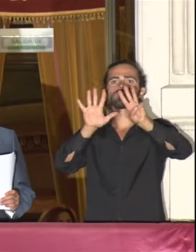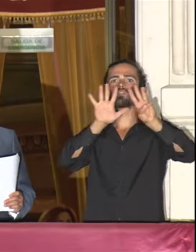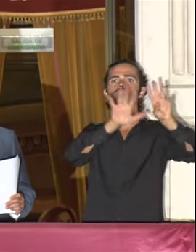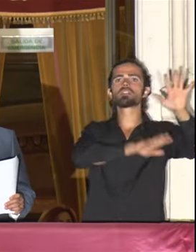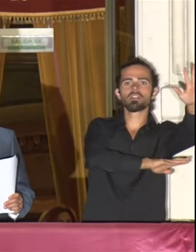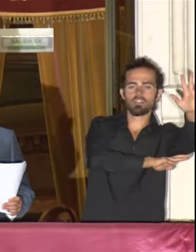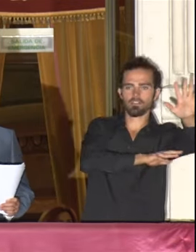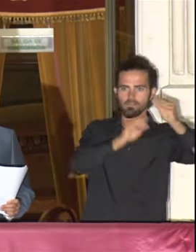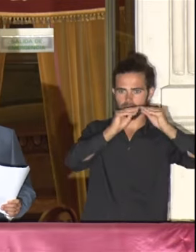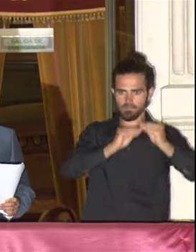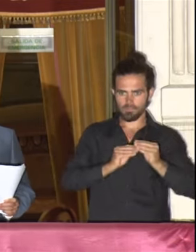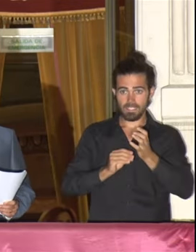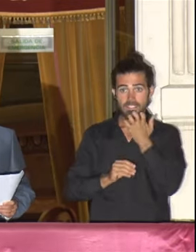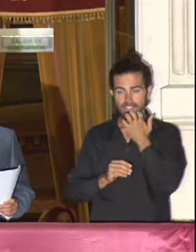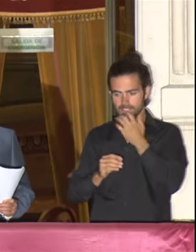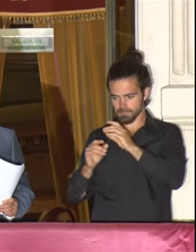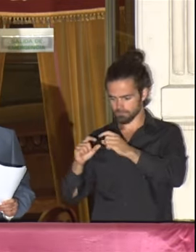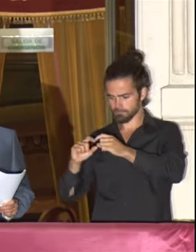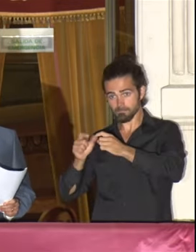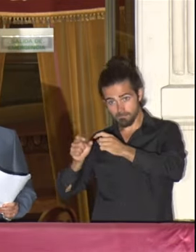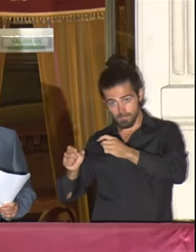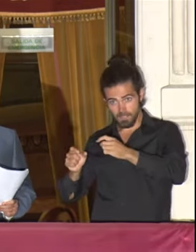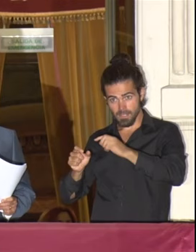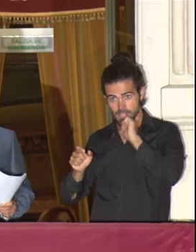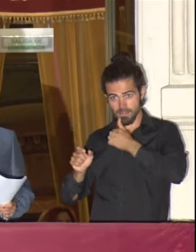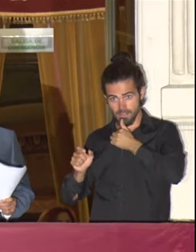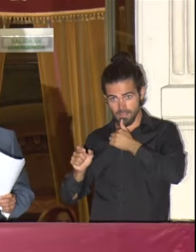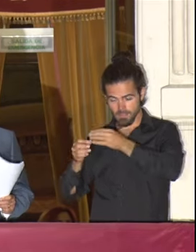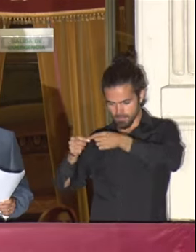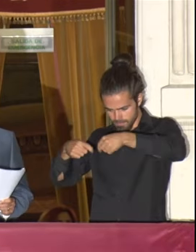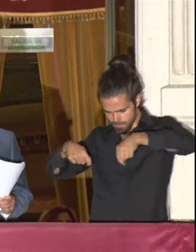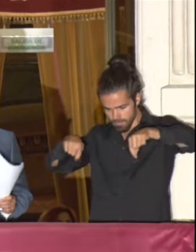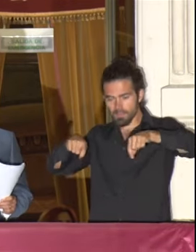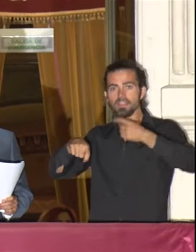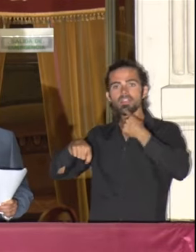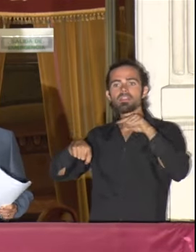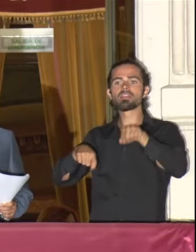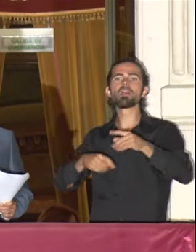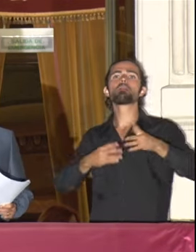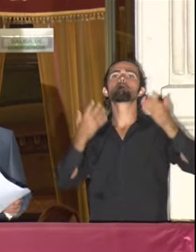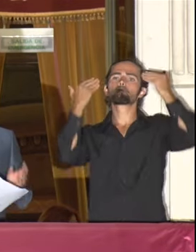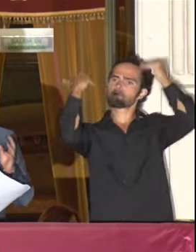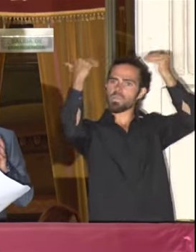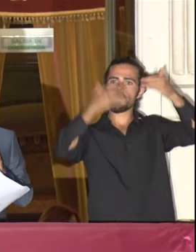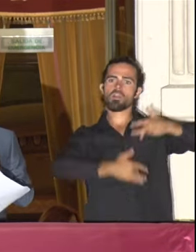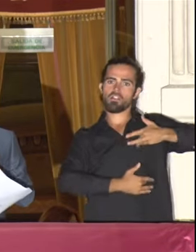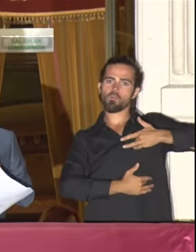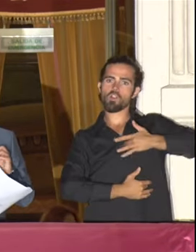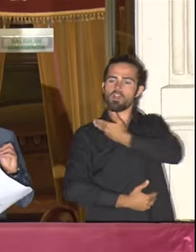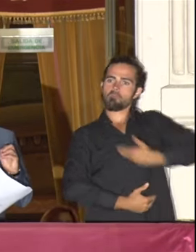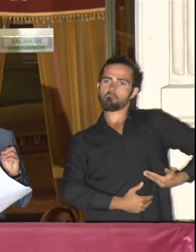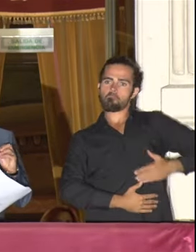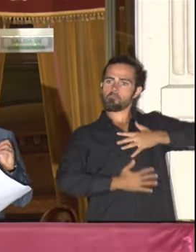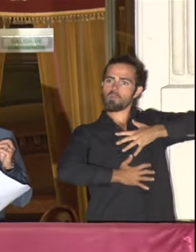la combinación y abres la hoja, hay una leyenda que dice: viva el amor de mi dueña. El